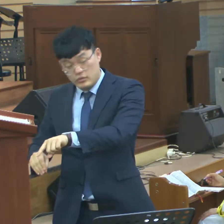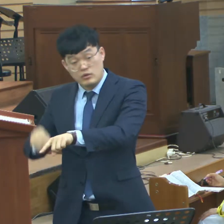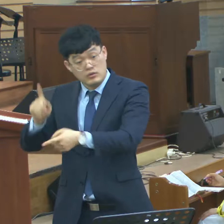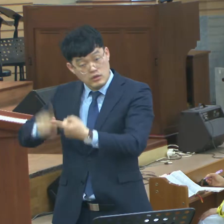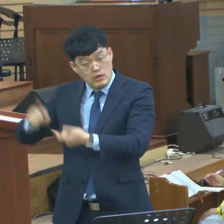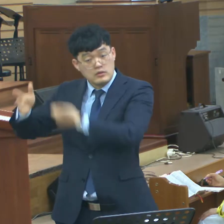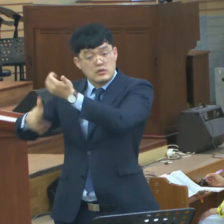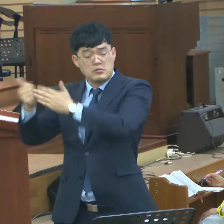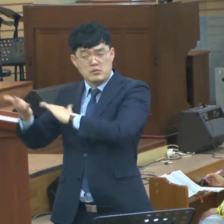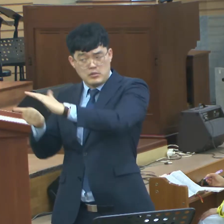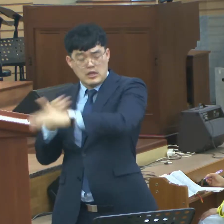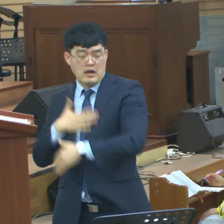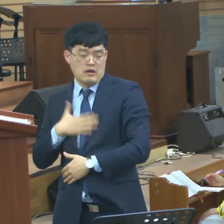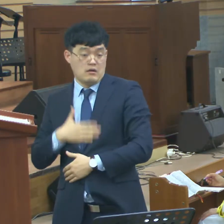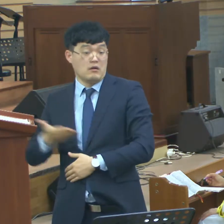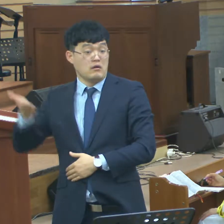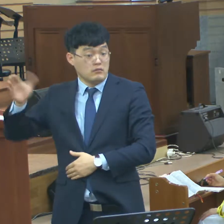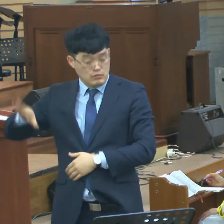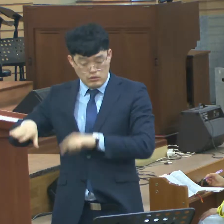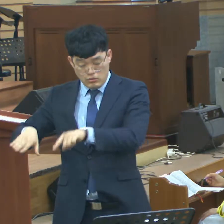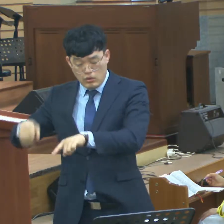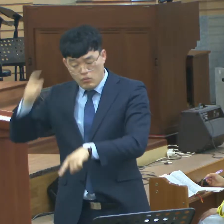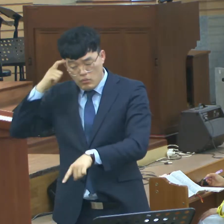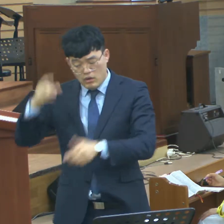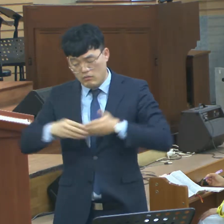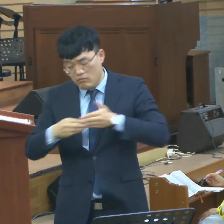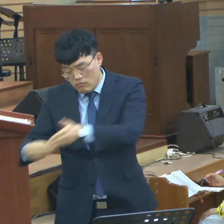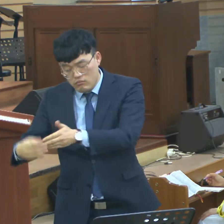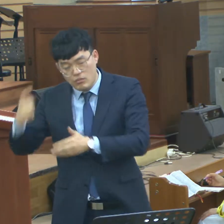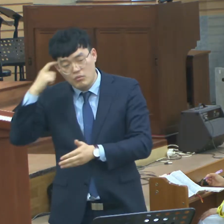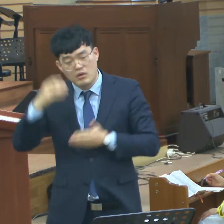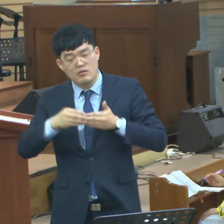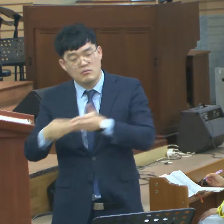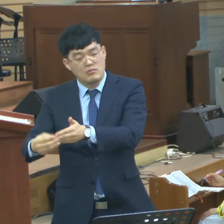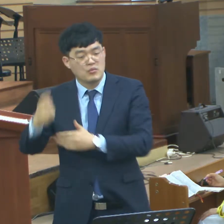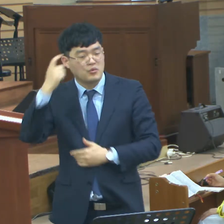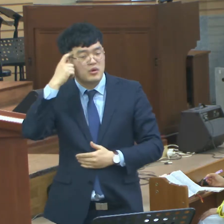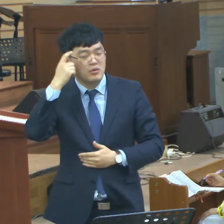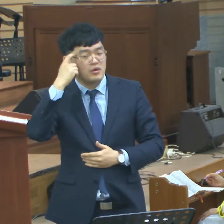올라가서 거기서 까마귀에 공급받게 하셨습니까? 이유가 뭡니까?